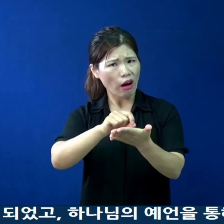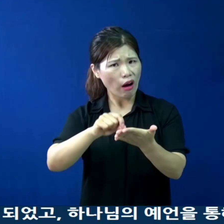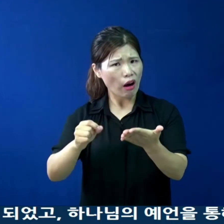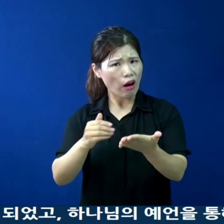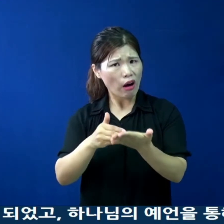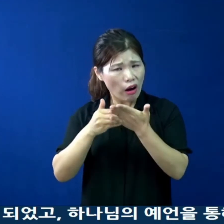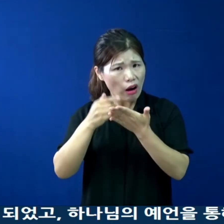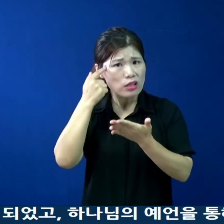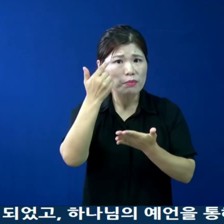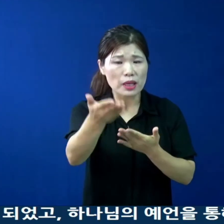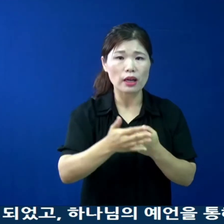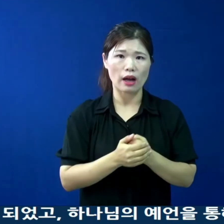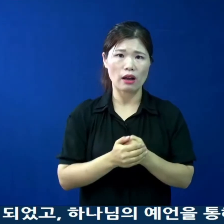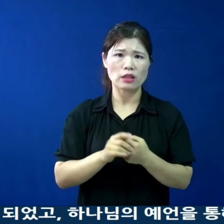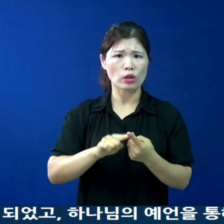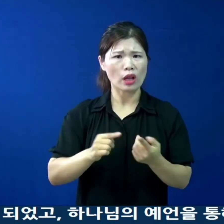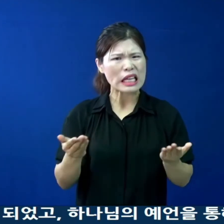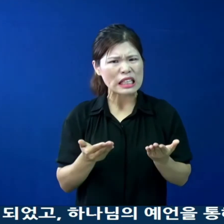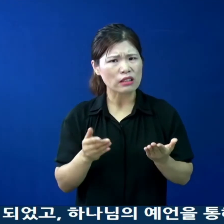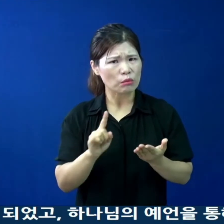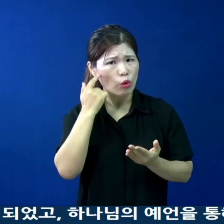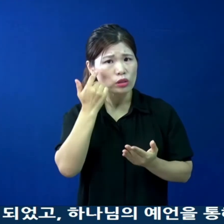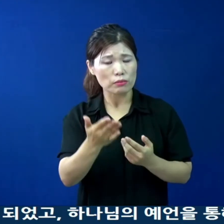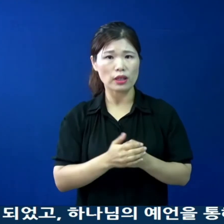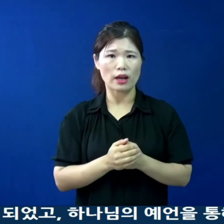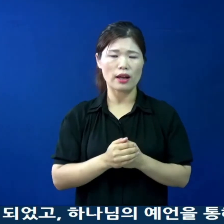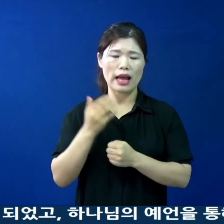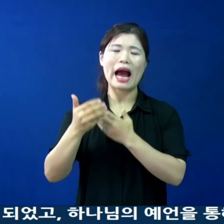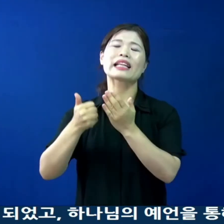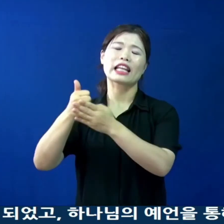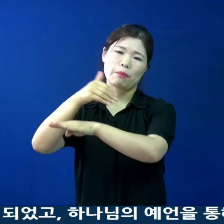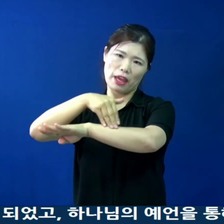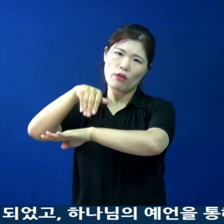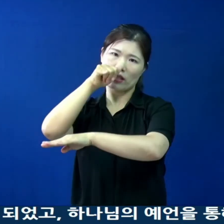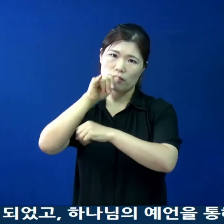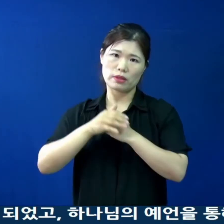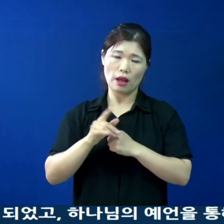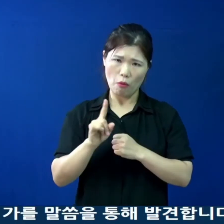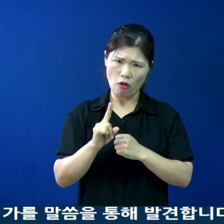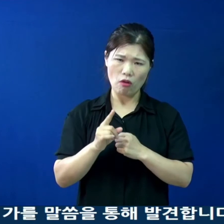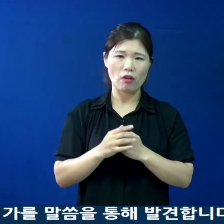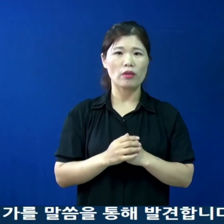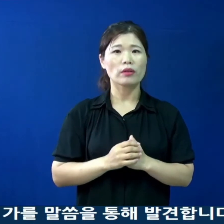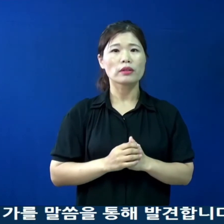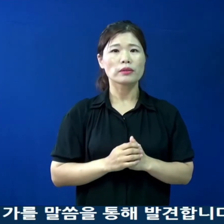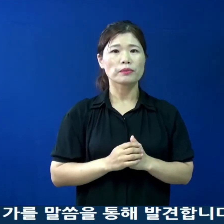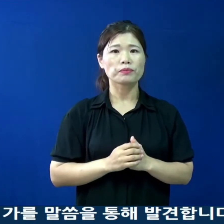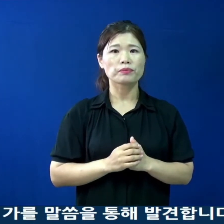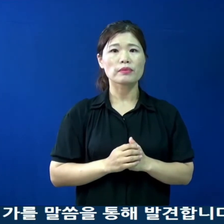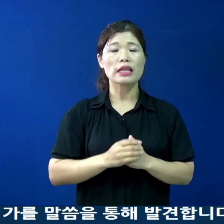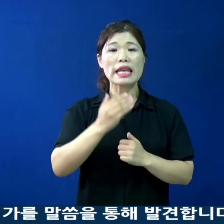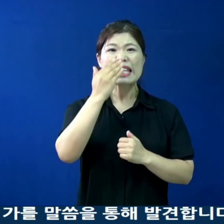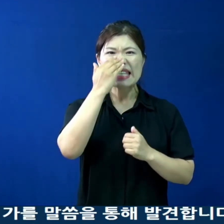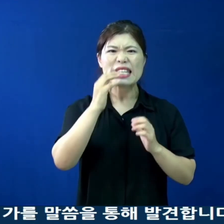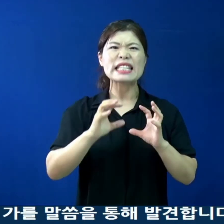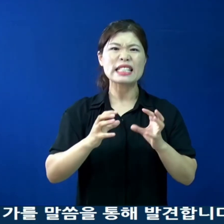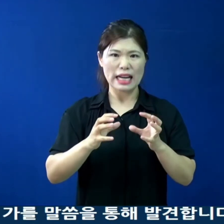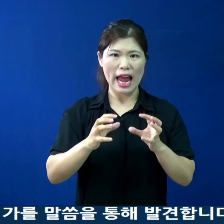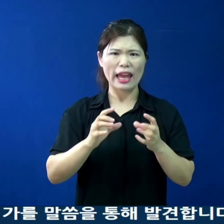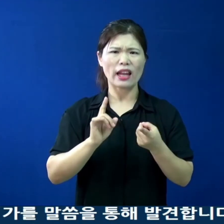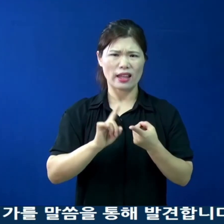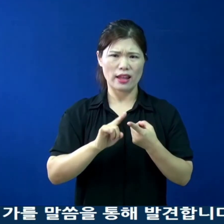여러분? 하나님의 어떤 의도가 있을 겁니다. 그것이 뭐냐면 바로 이스라엘에 대한